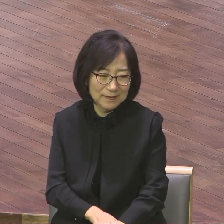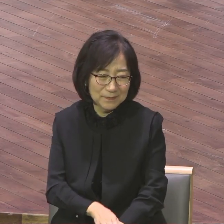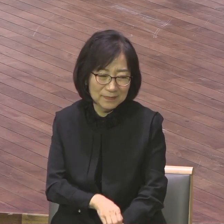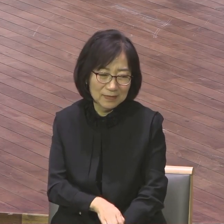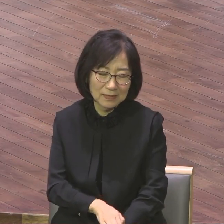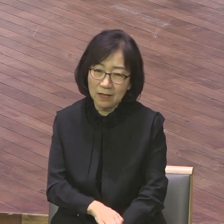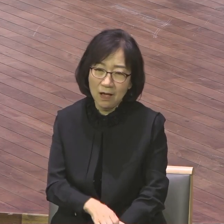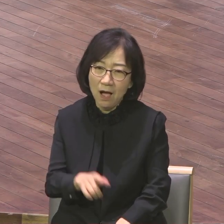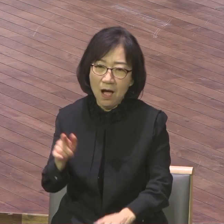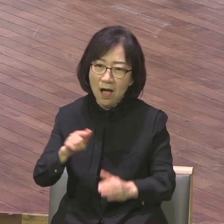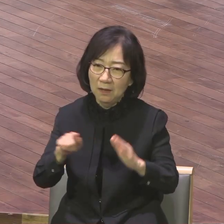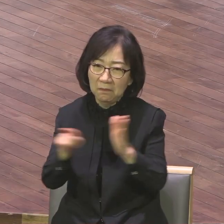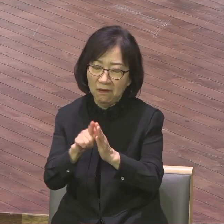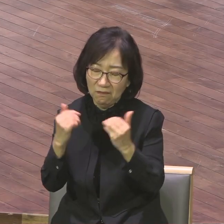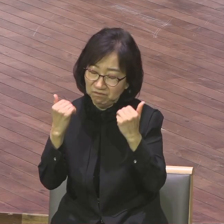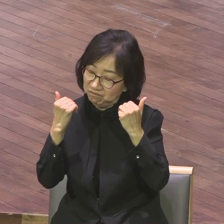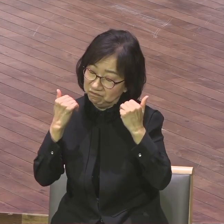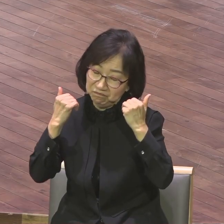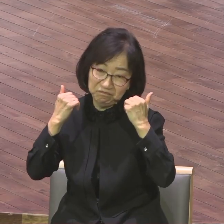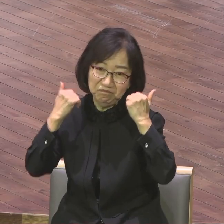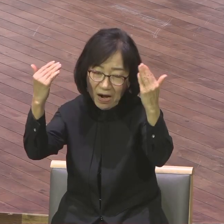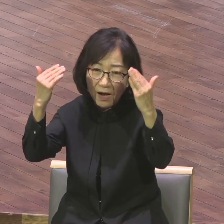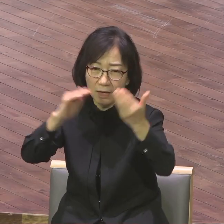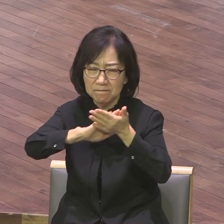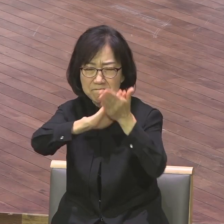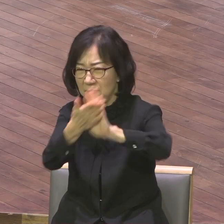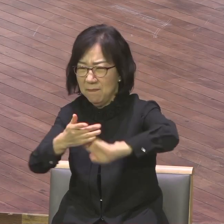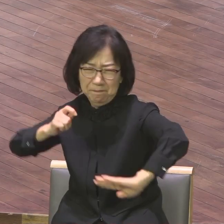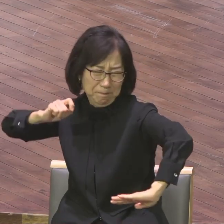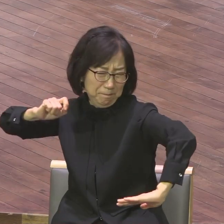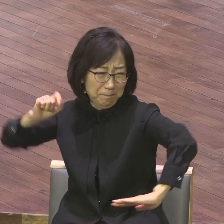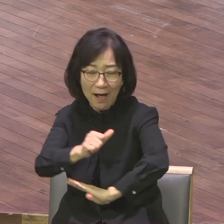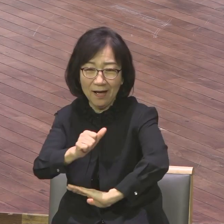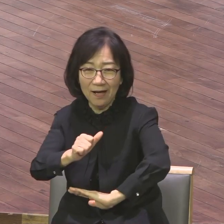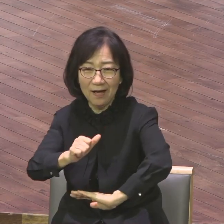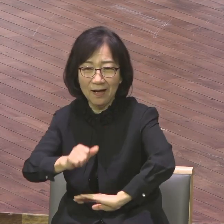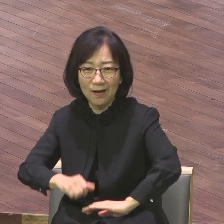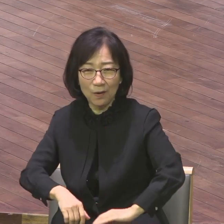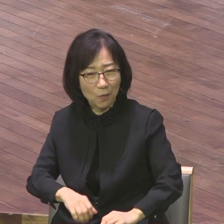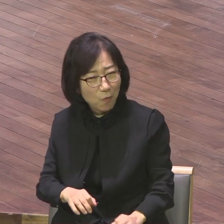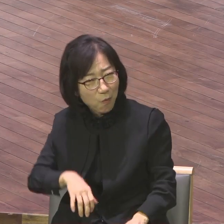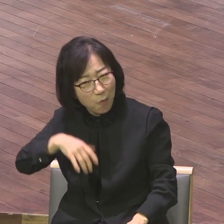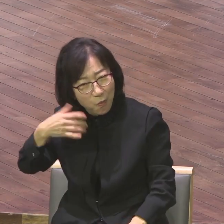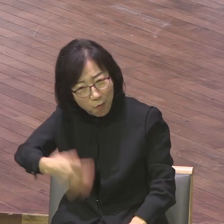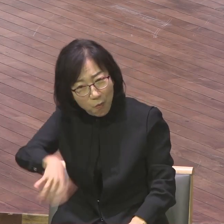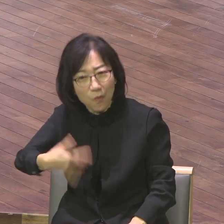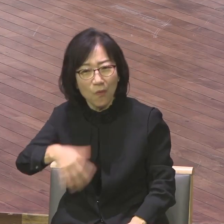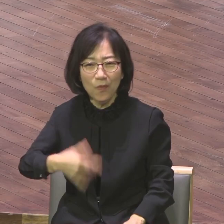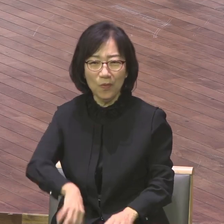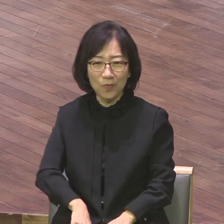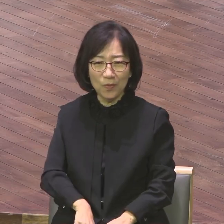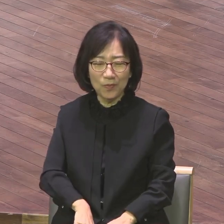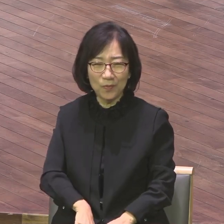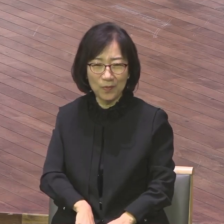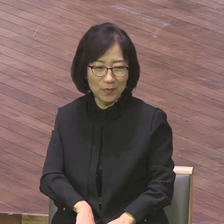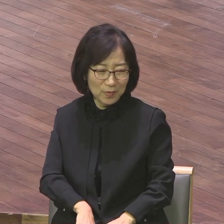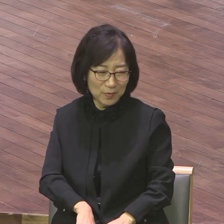엄청난 성장이지요. 변화와 성장이지요. 이게 예배입니다. 이게 복음의